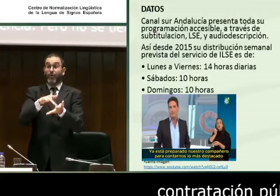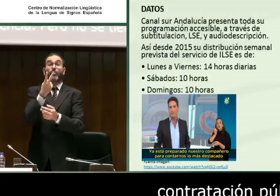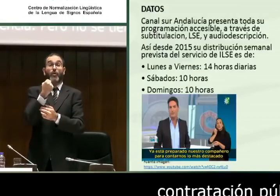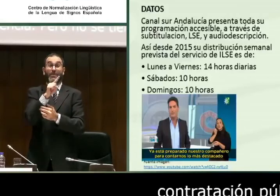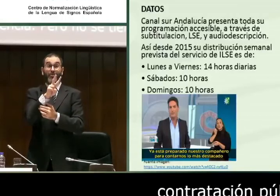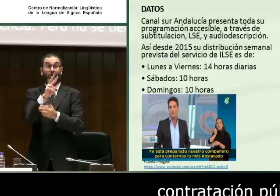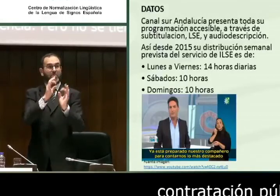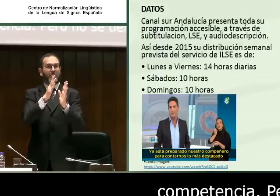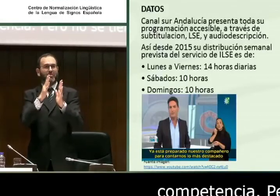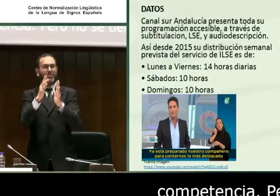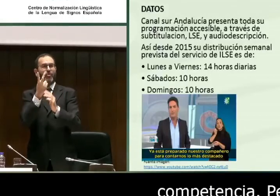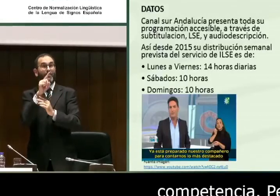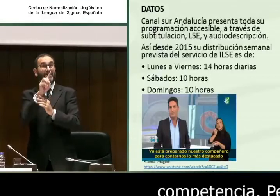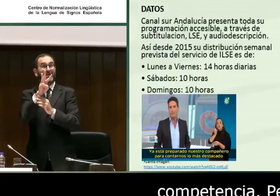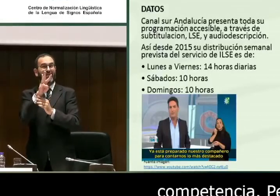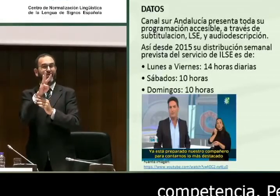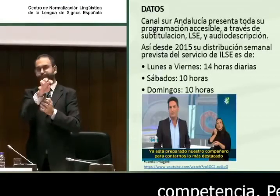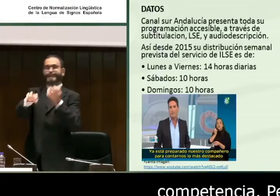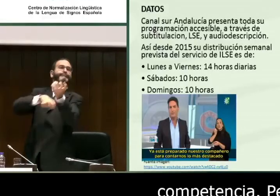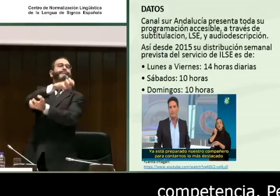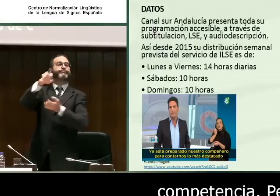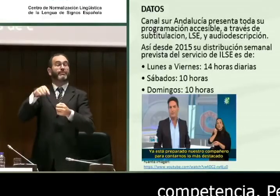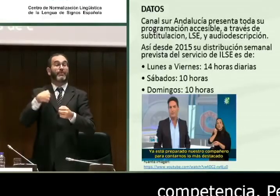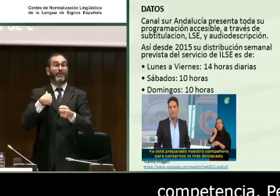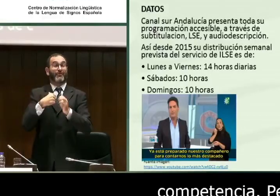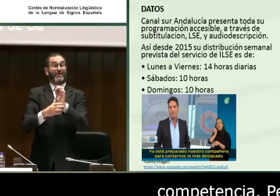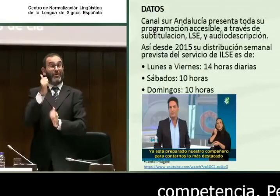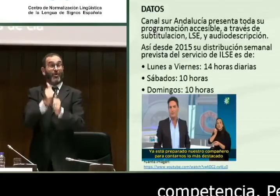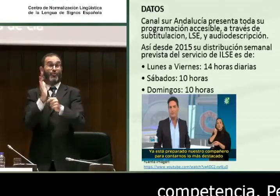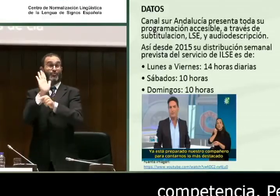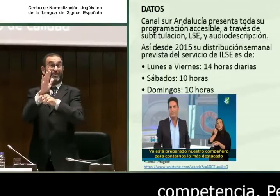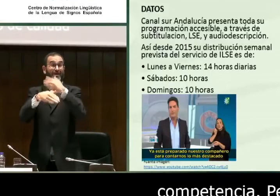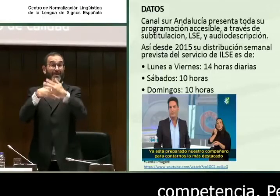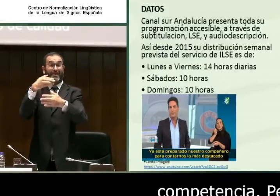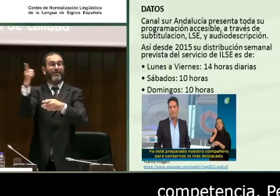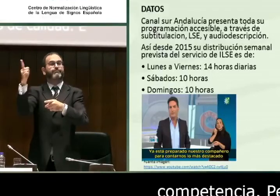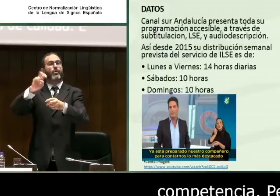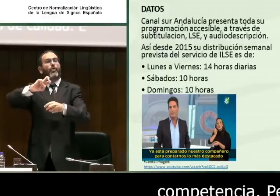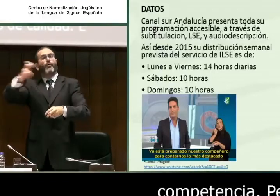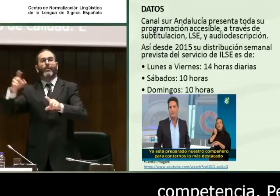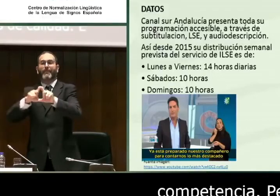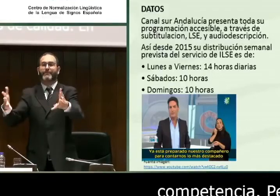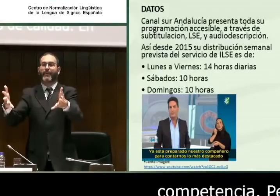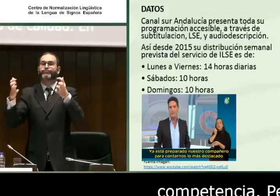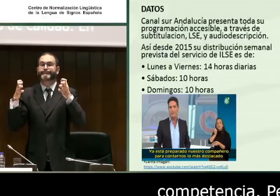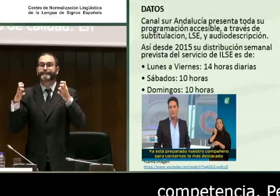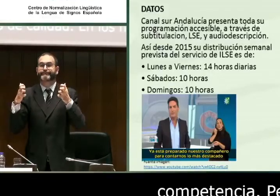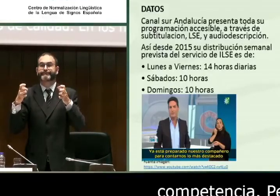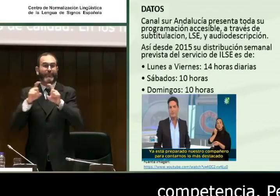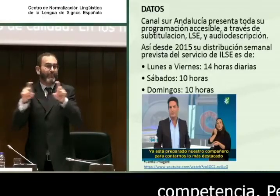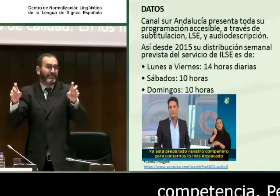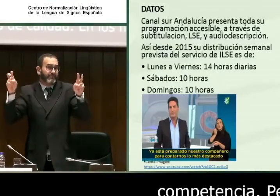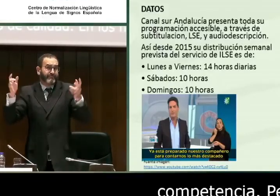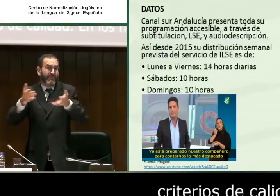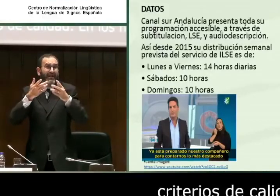dentro del grupo de profesionales para que la interpretación sea todo lo correcta que debe ser. Pero nosotros en 2012